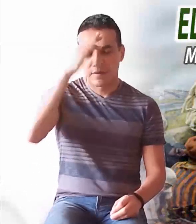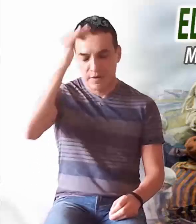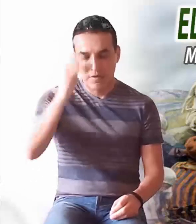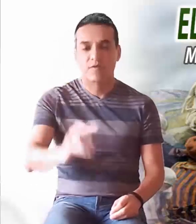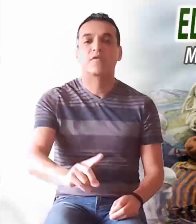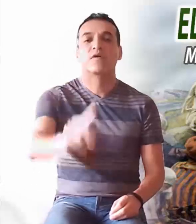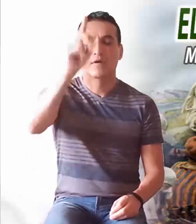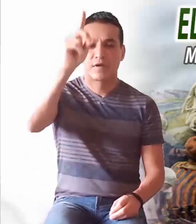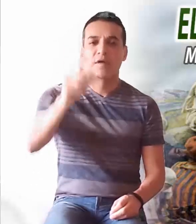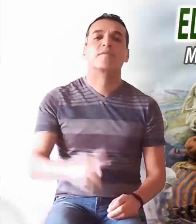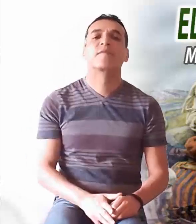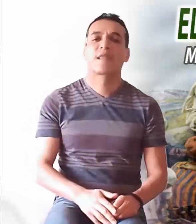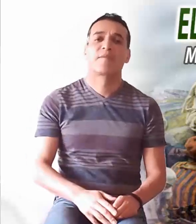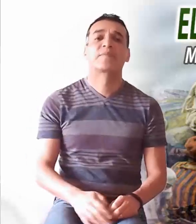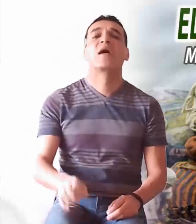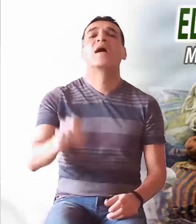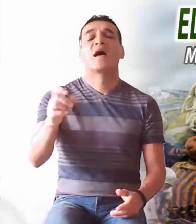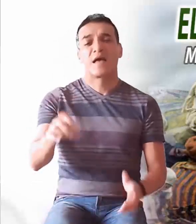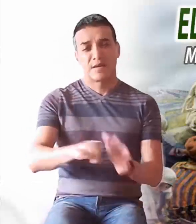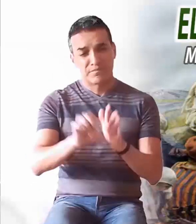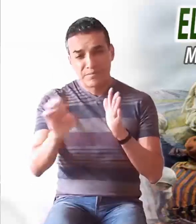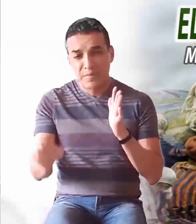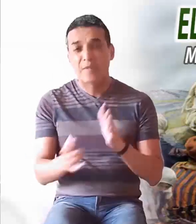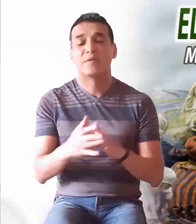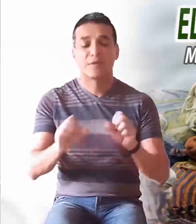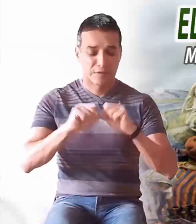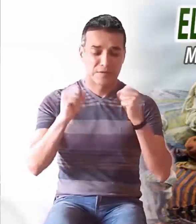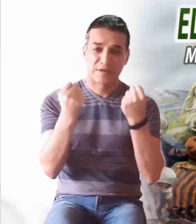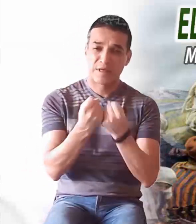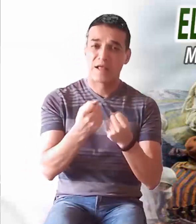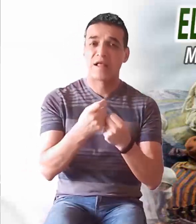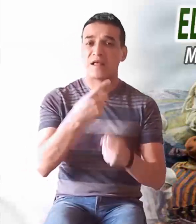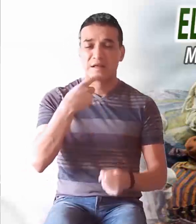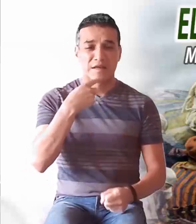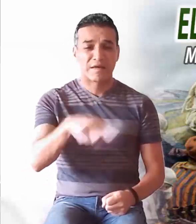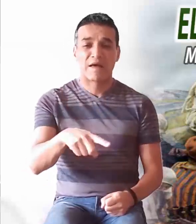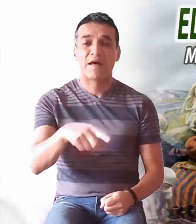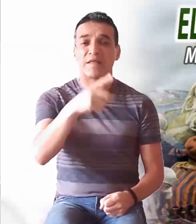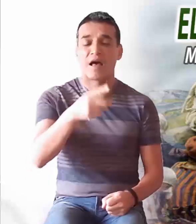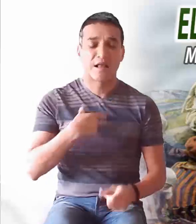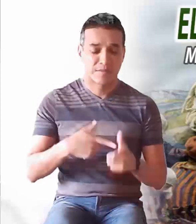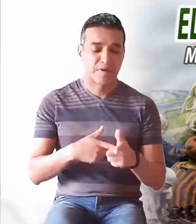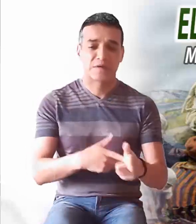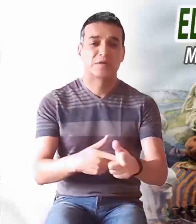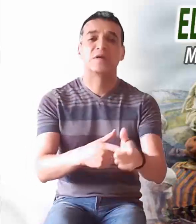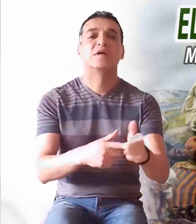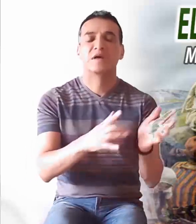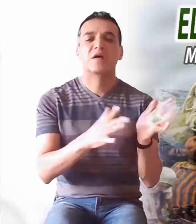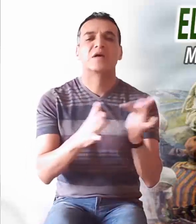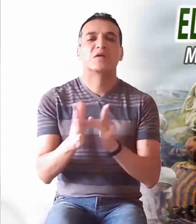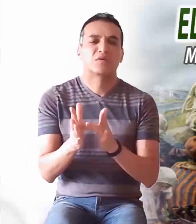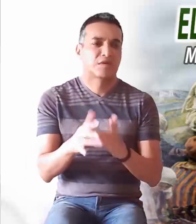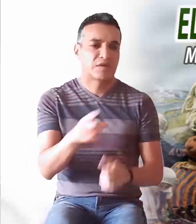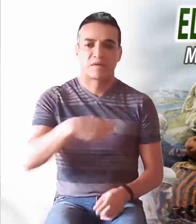La acusación que nos hace la sociedad a los seguidores de Jesús es que no vivimos lo que